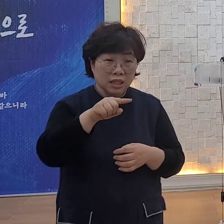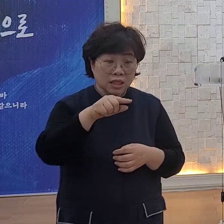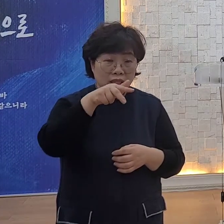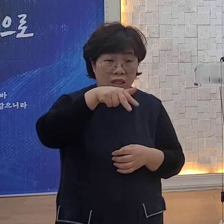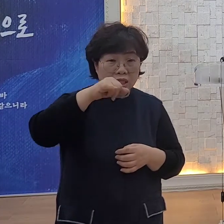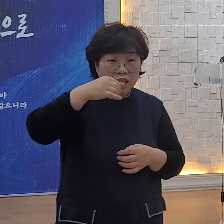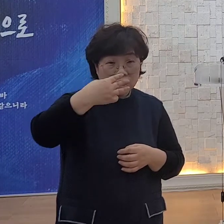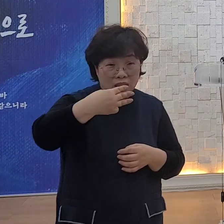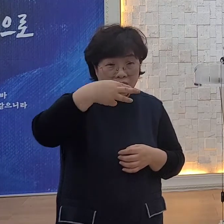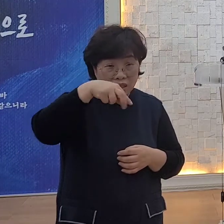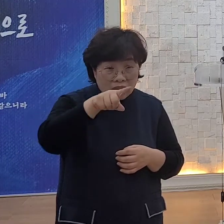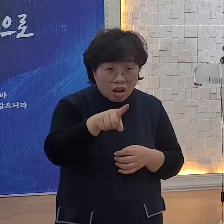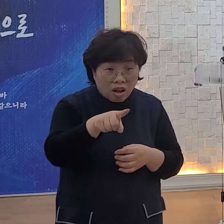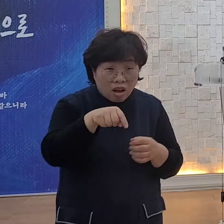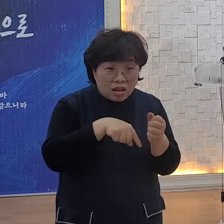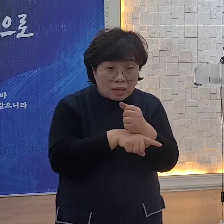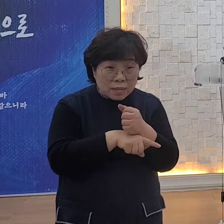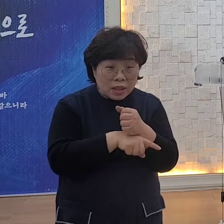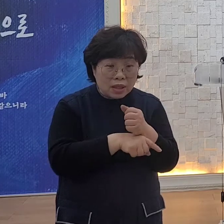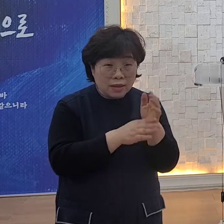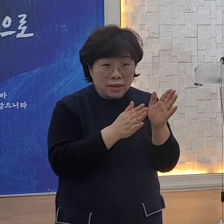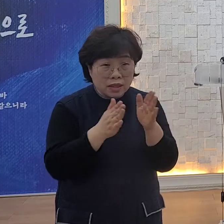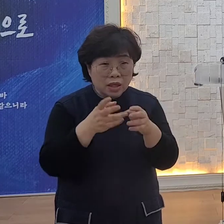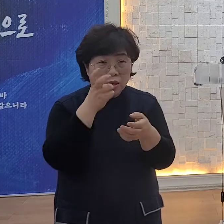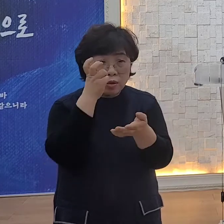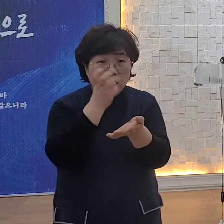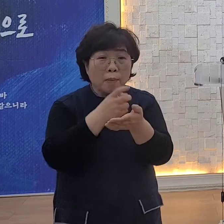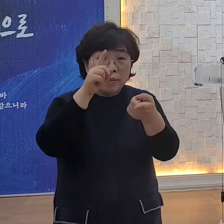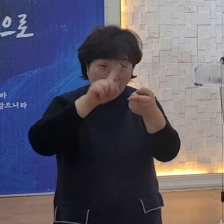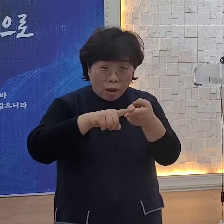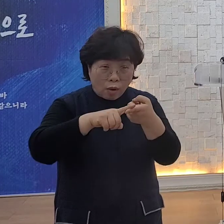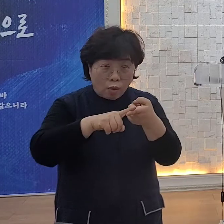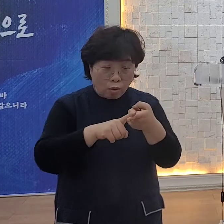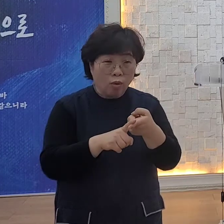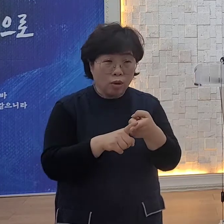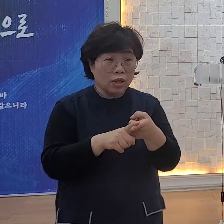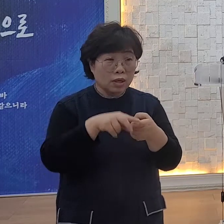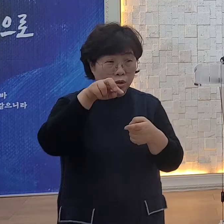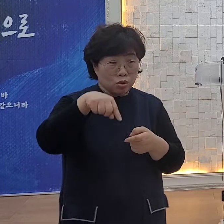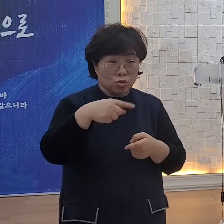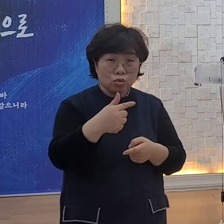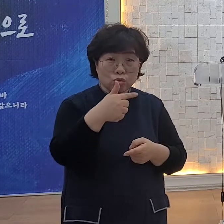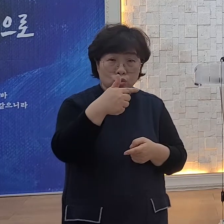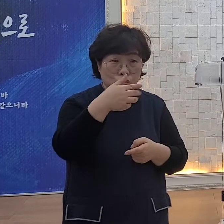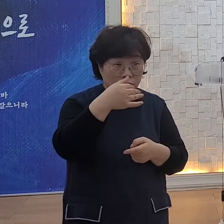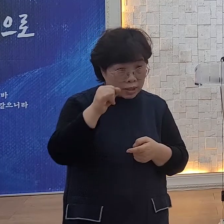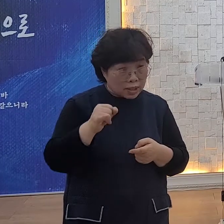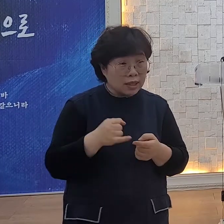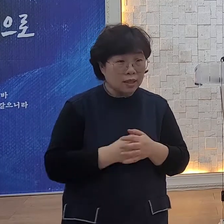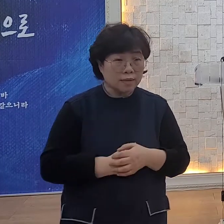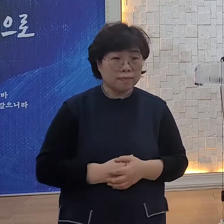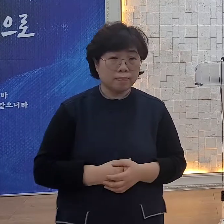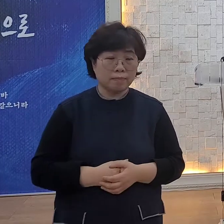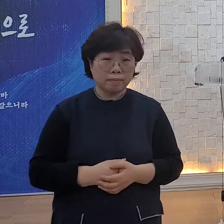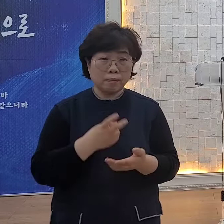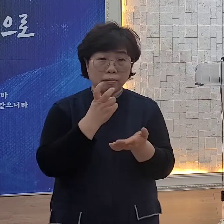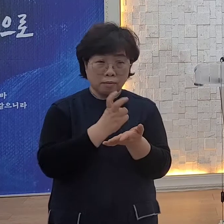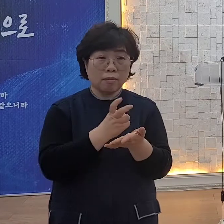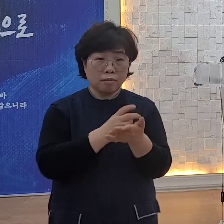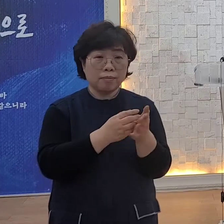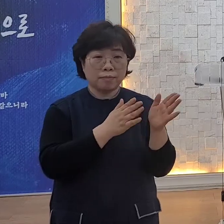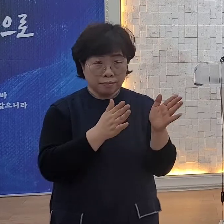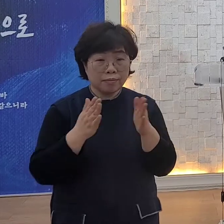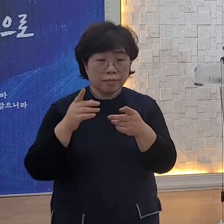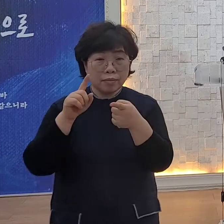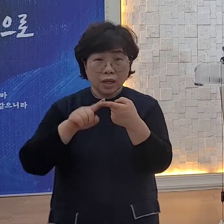1장의 맨 마지막 이제 부분입니다. 무려 석 달, 지금 3월 다음 주가 마지막 주잖아요. 무려